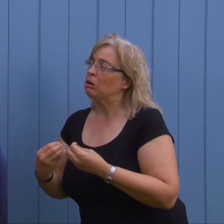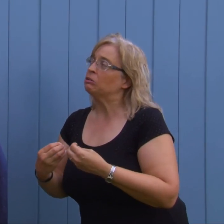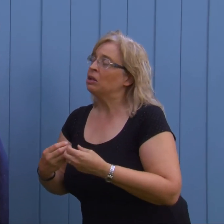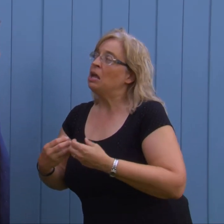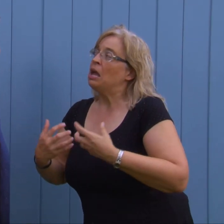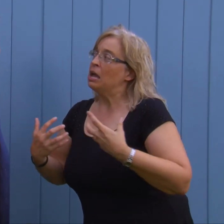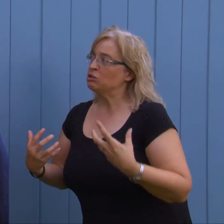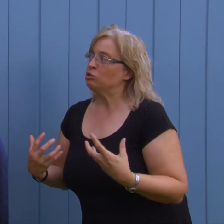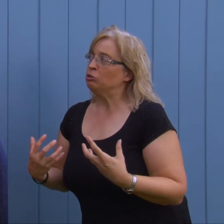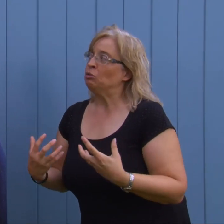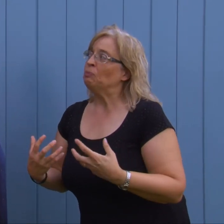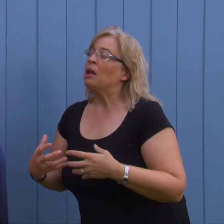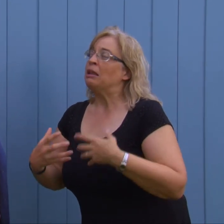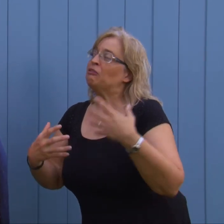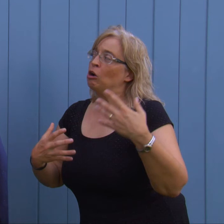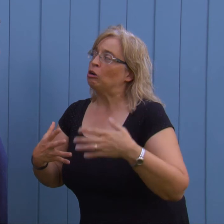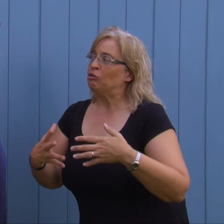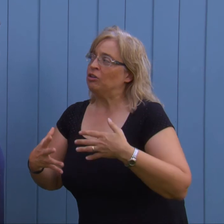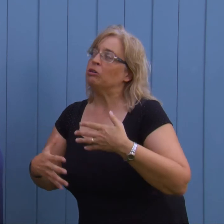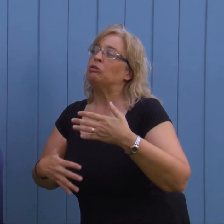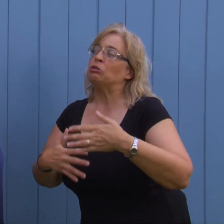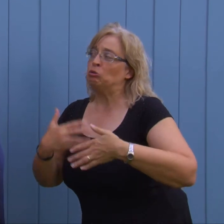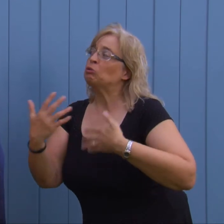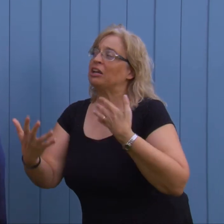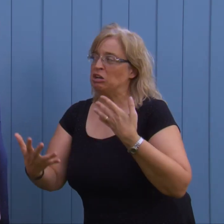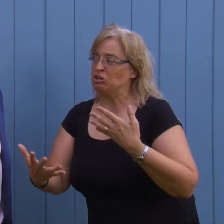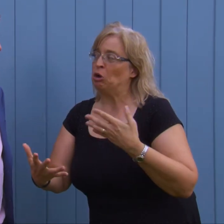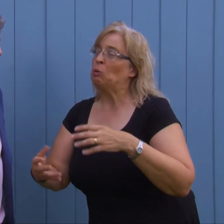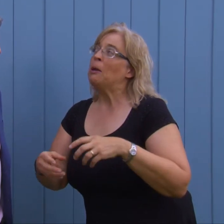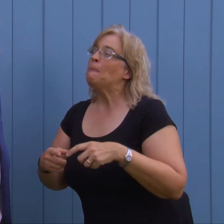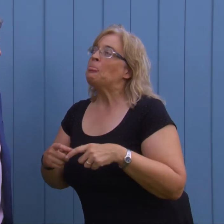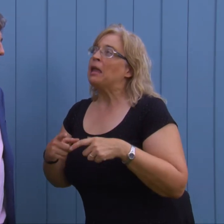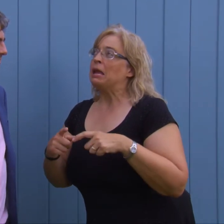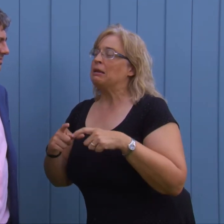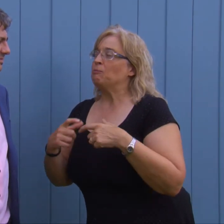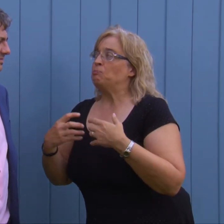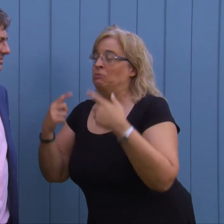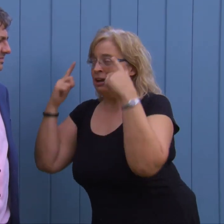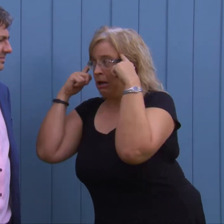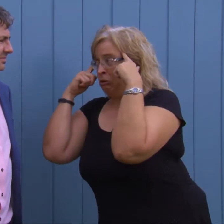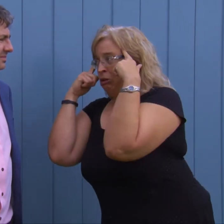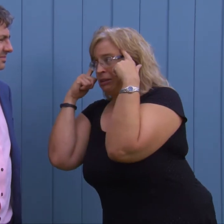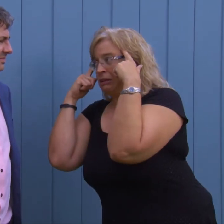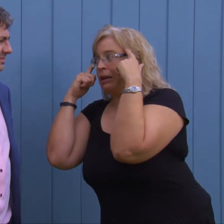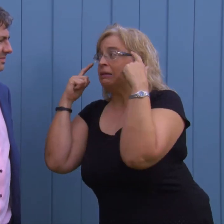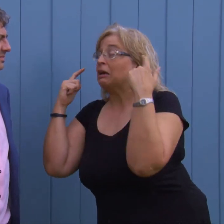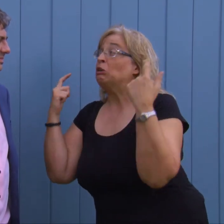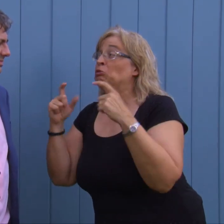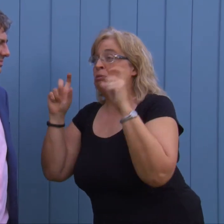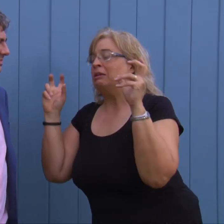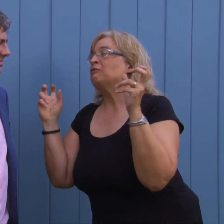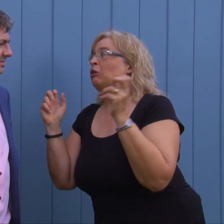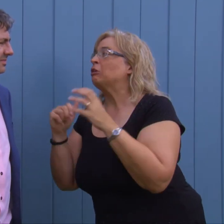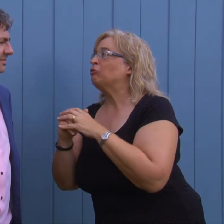sentent exclus, les francophiles de d'autres régions. Oui. Et dans notre tête, à nous, les